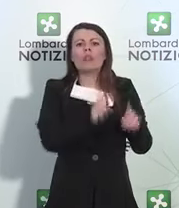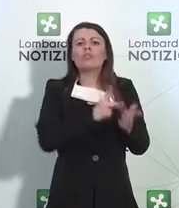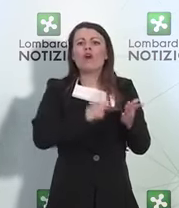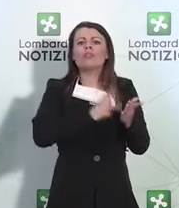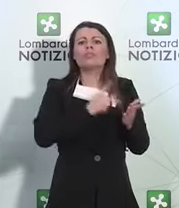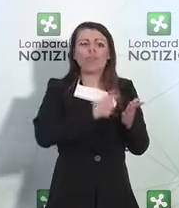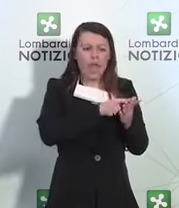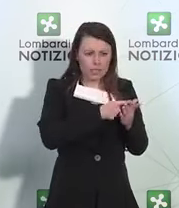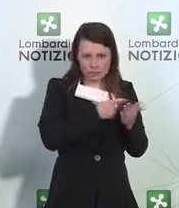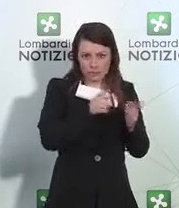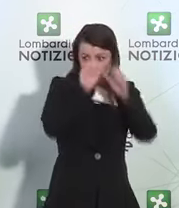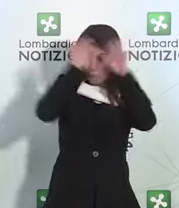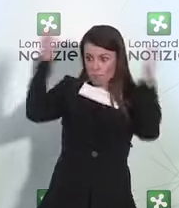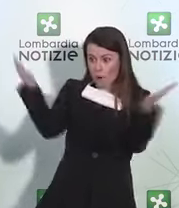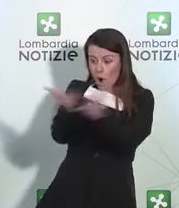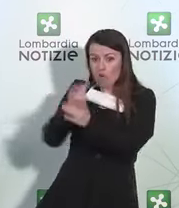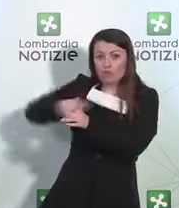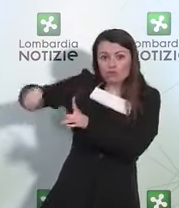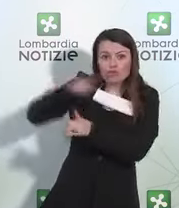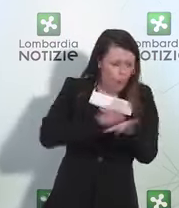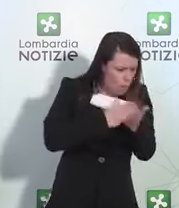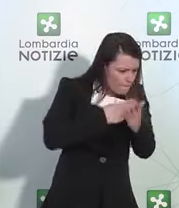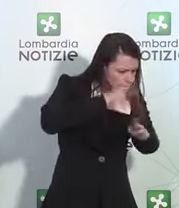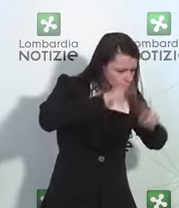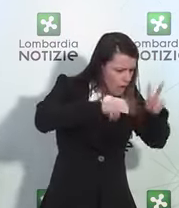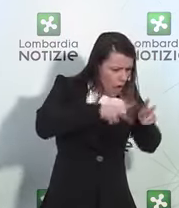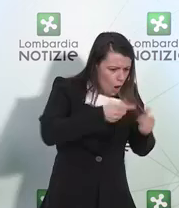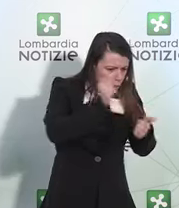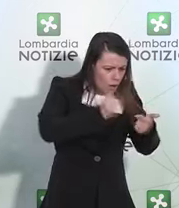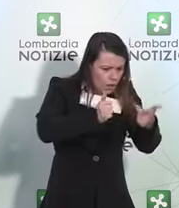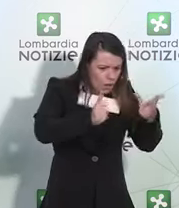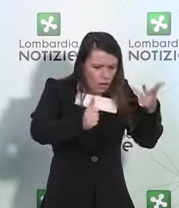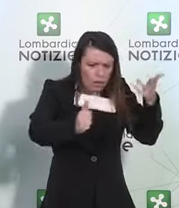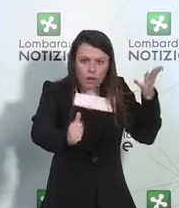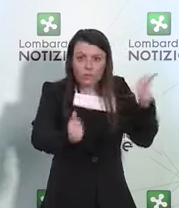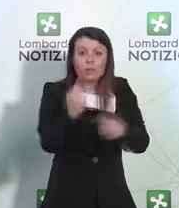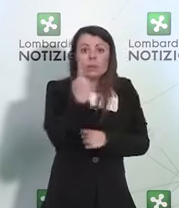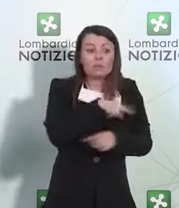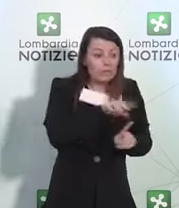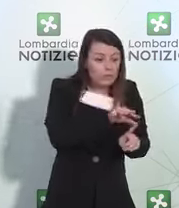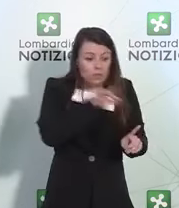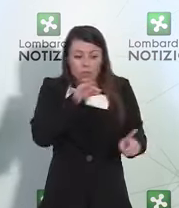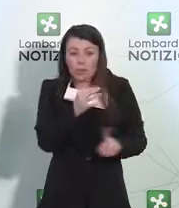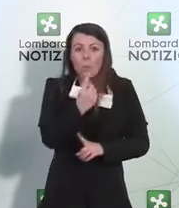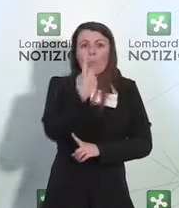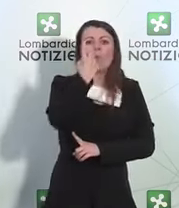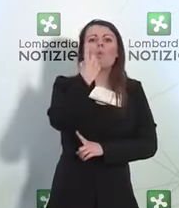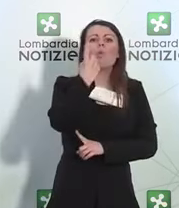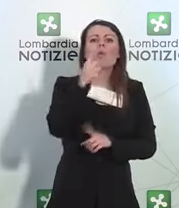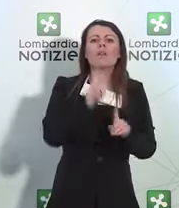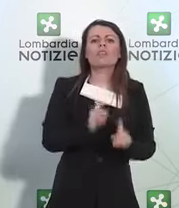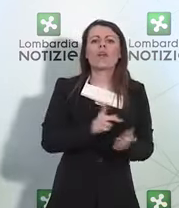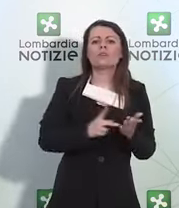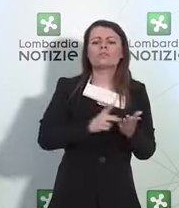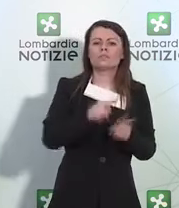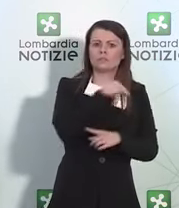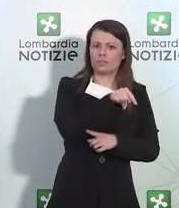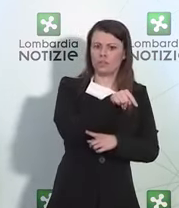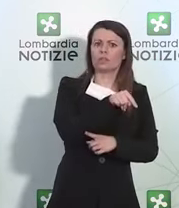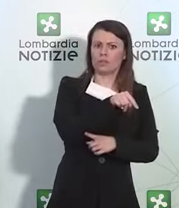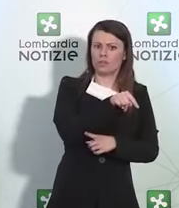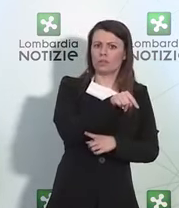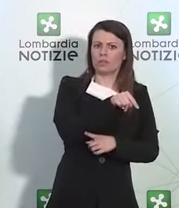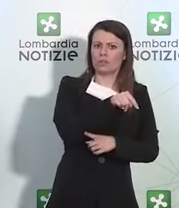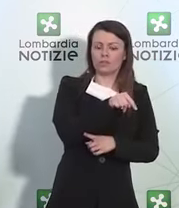che esistono nel mondo e questo è il testo è un test che ha un qualcosa